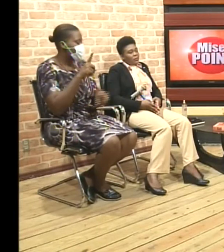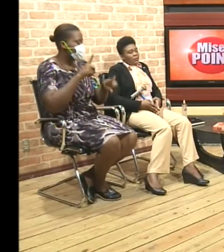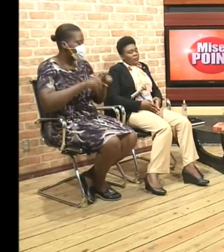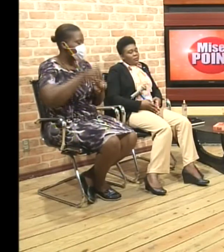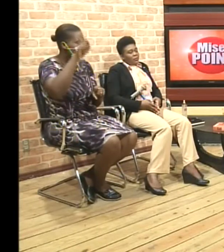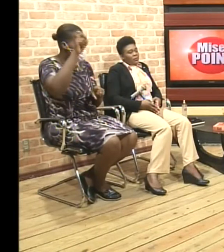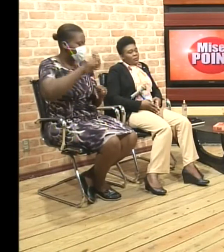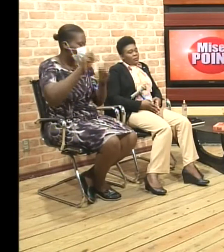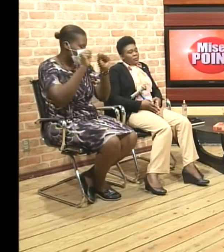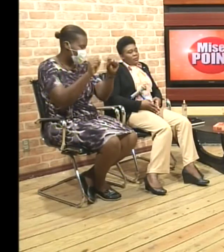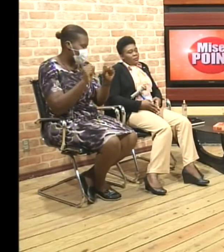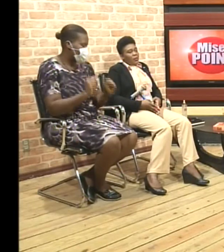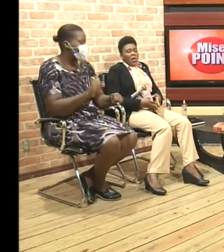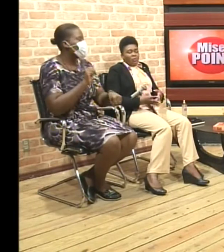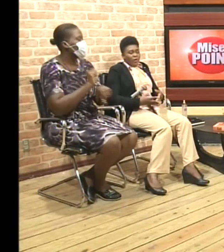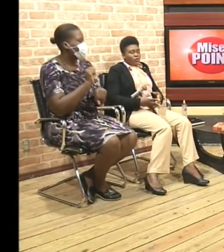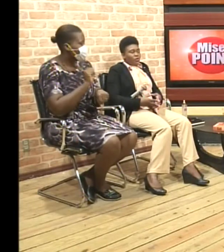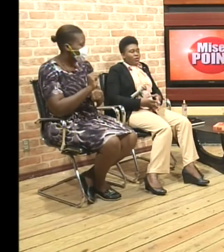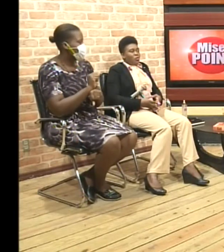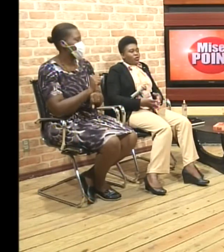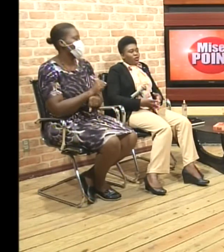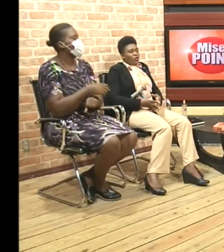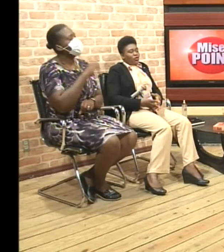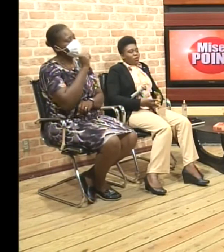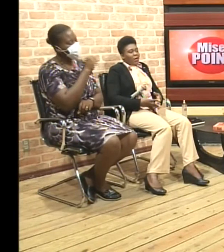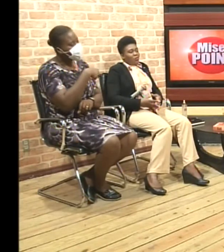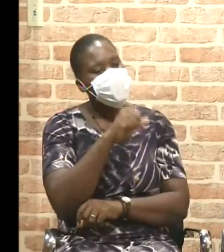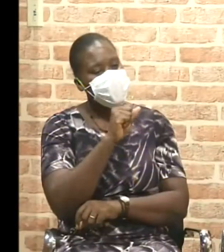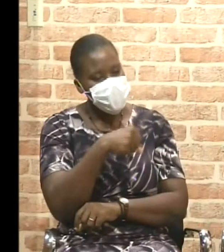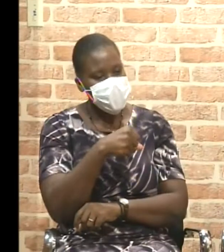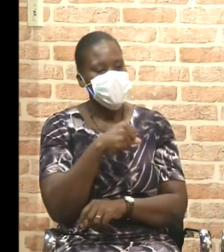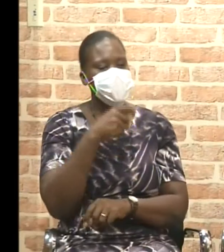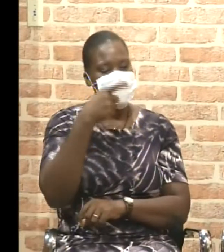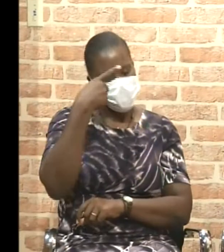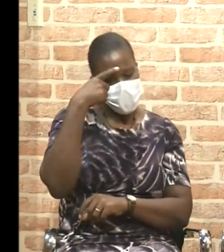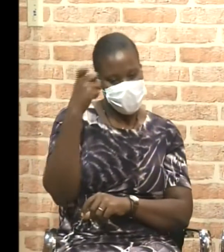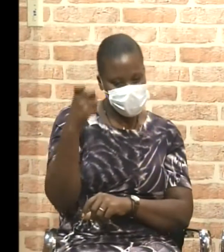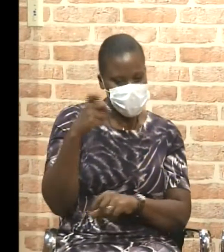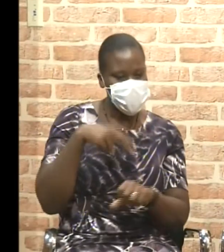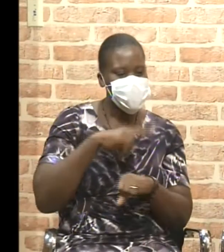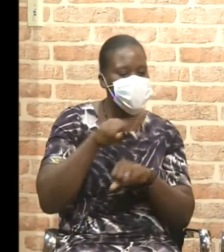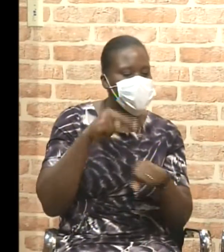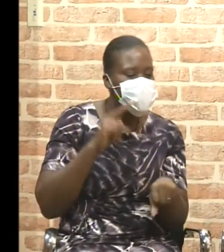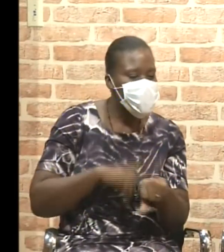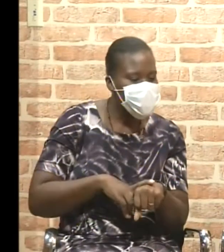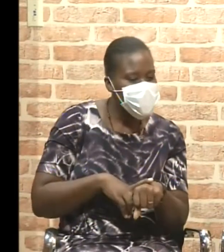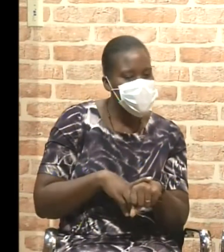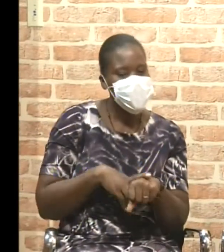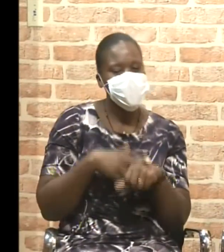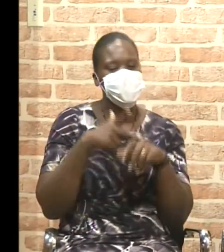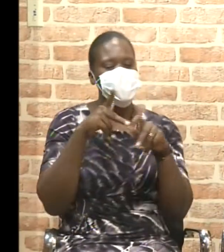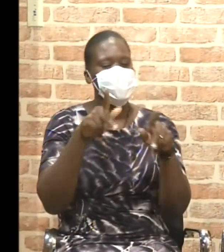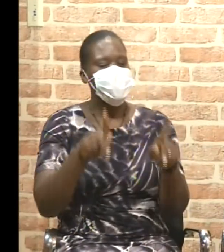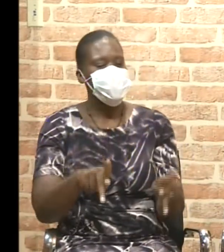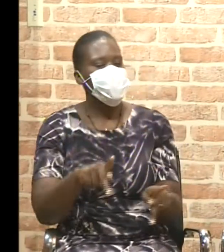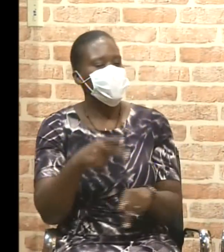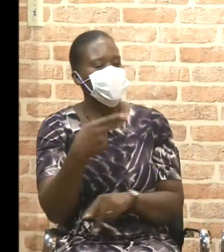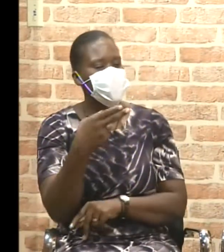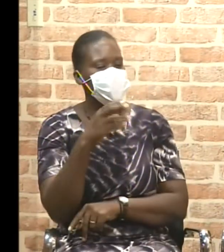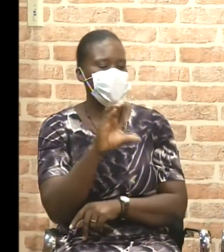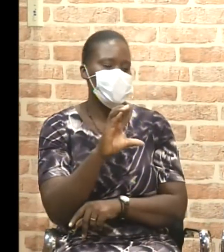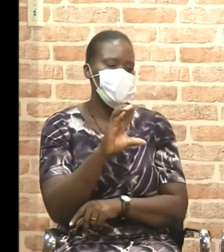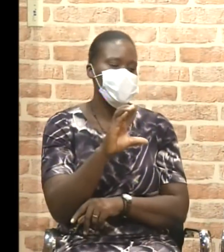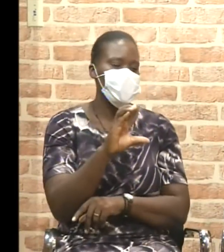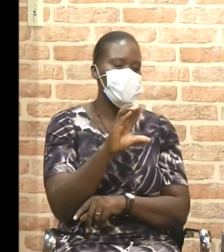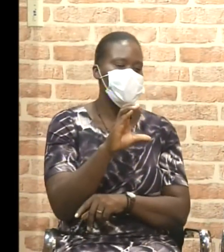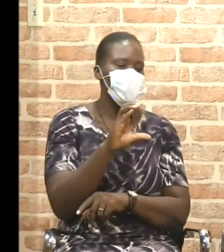qualifier pour le job que je vais faire. Bien sûr. Parce que normalement, mon yo, il est vrai que gagner carence,